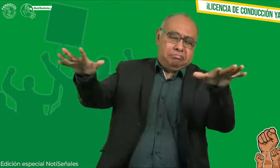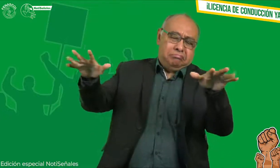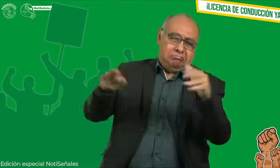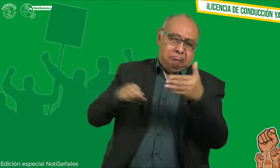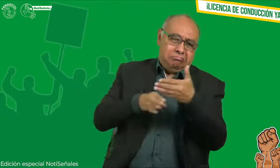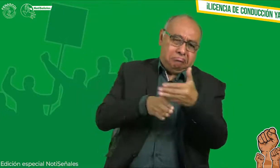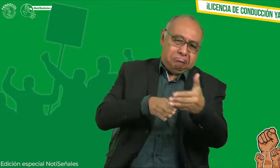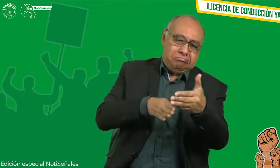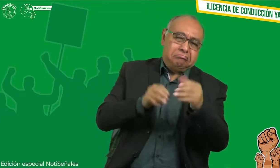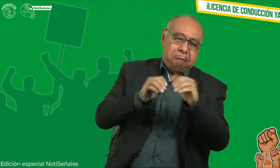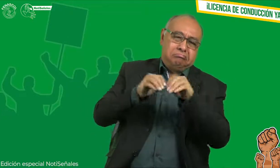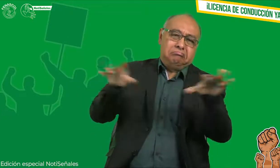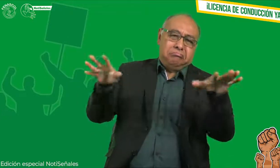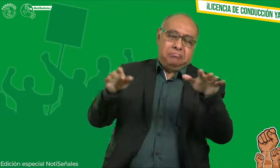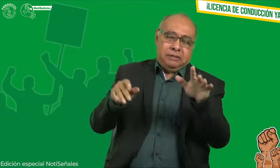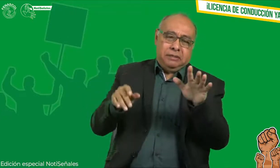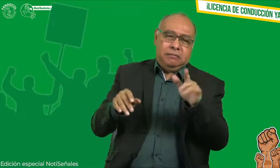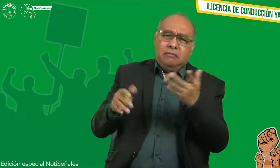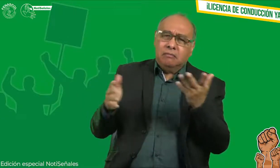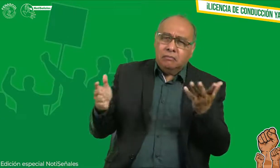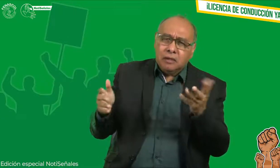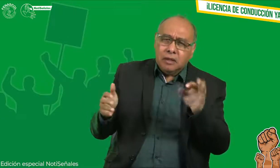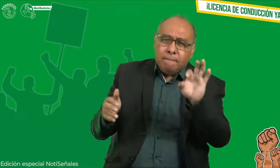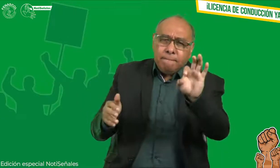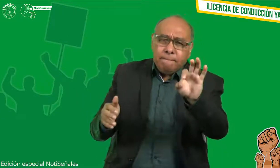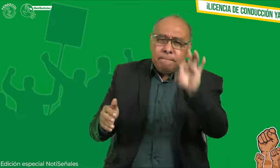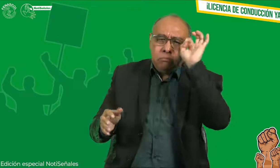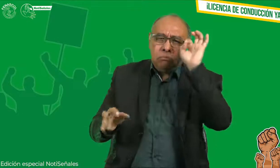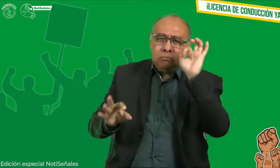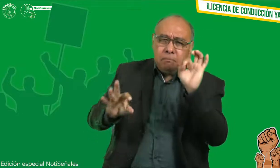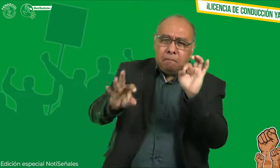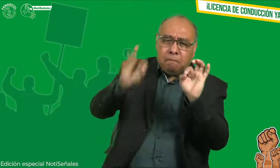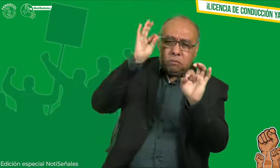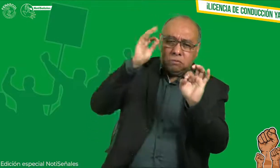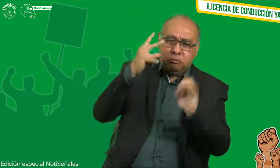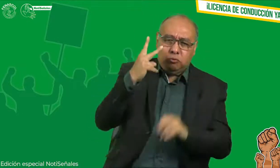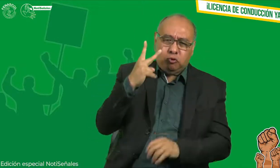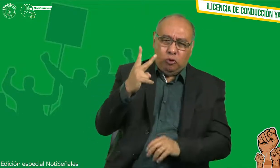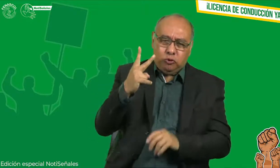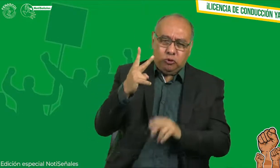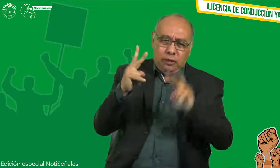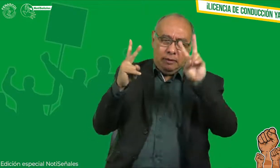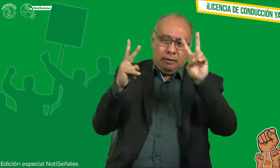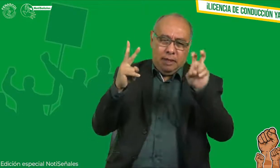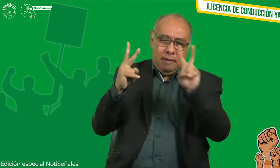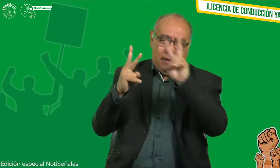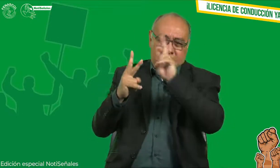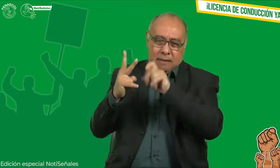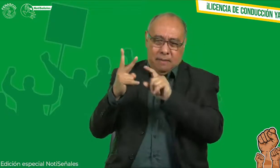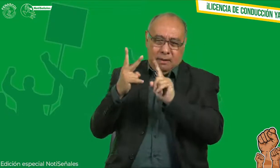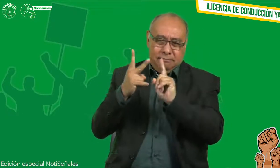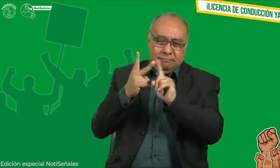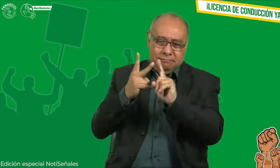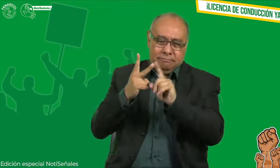intérprete. Nosotros hemos insertado allí el servicio de interpretación, pero extractamos dos cosas en